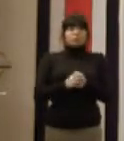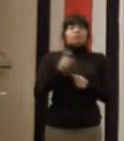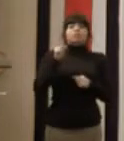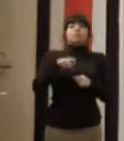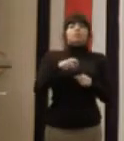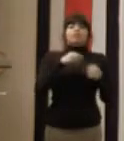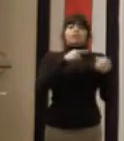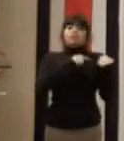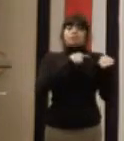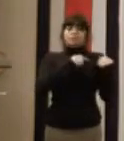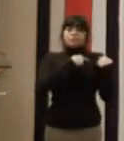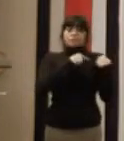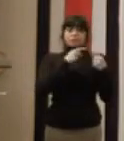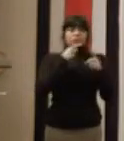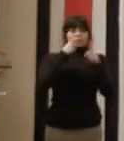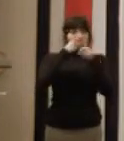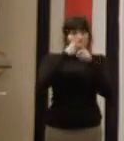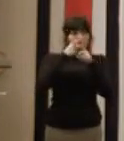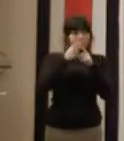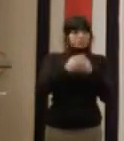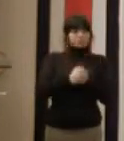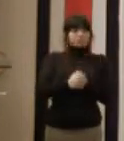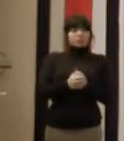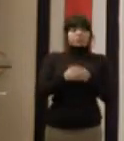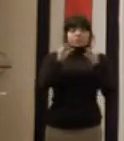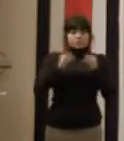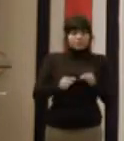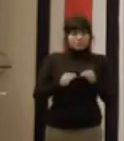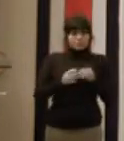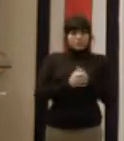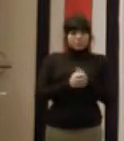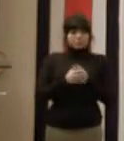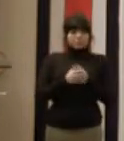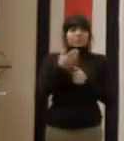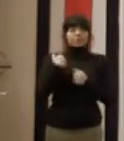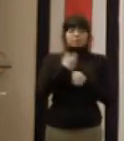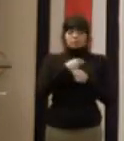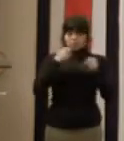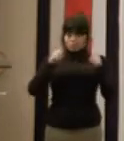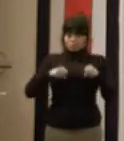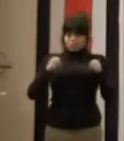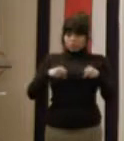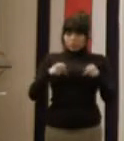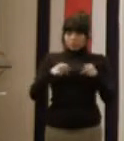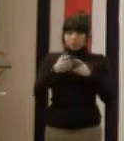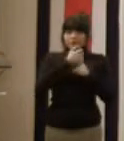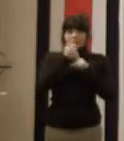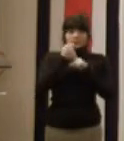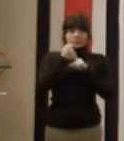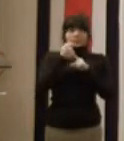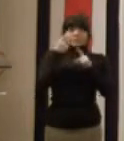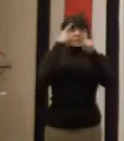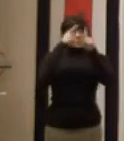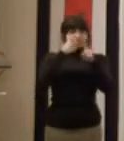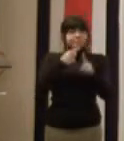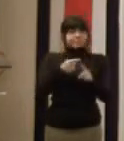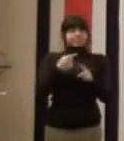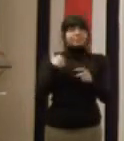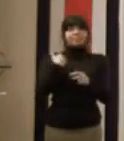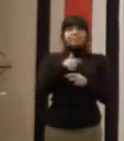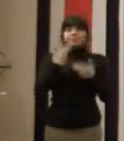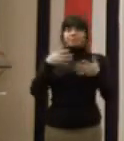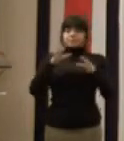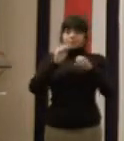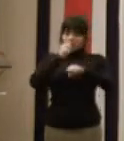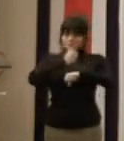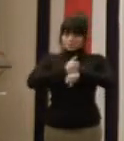tenemos el propósito y esperamos firmemente de que podamos alcanzar las metas que nos hemos